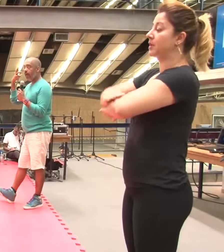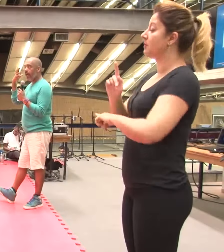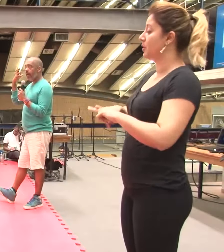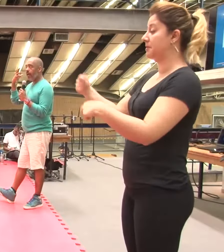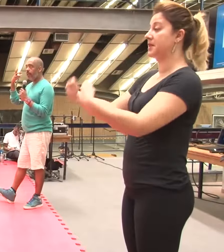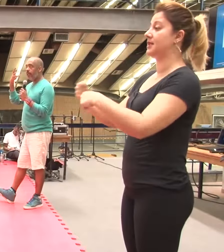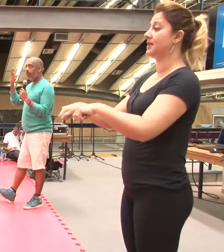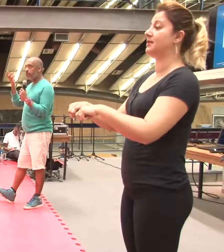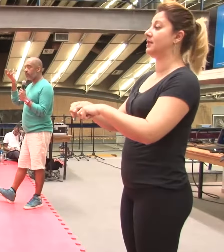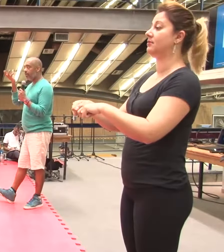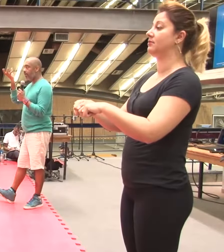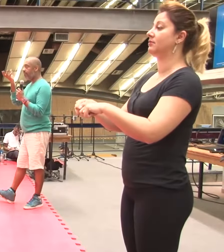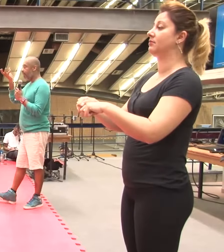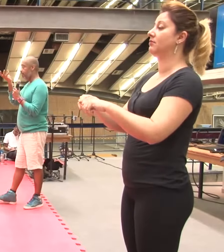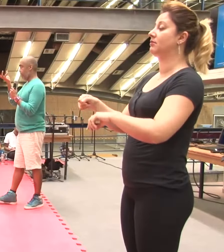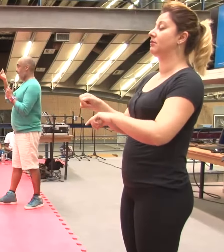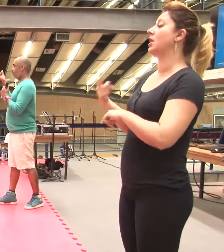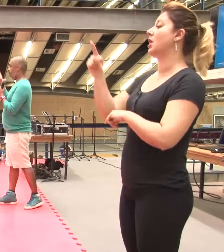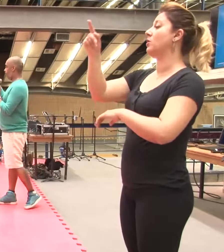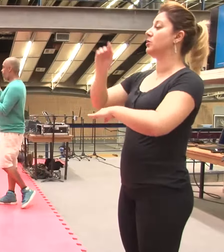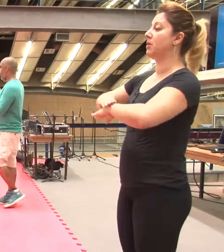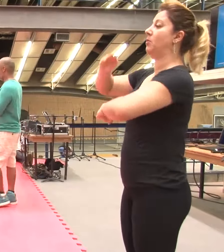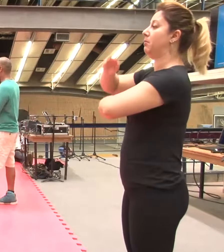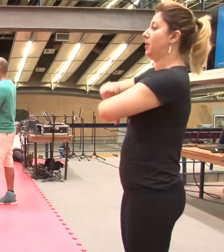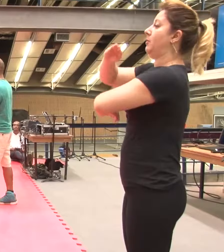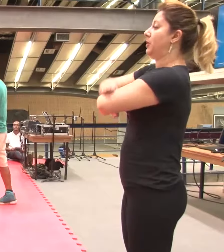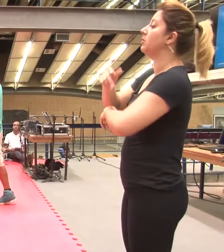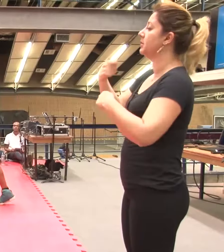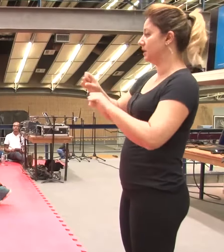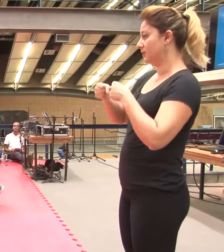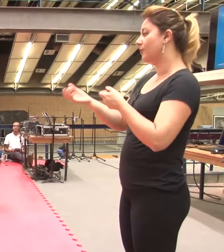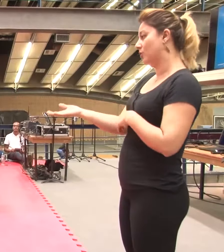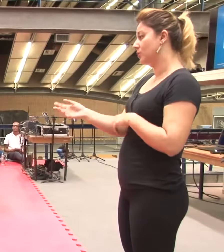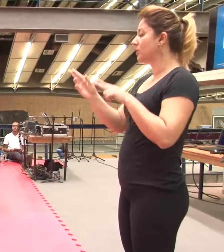questão que sustenta Felipe, o próprio romance fictício,